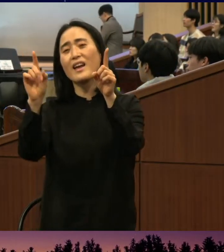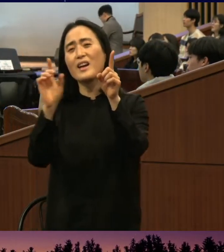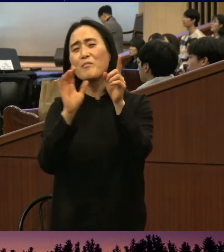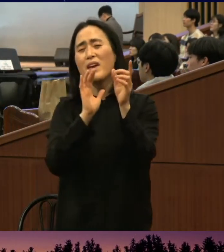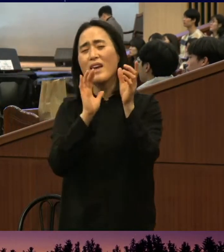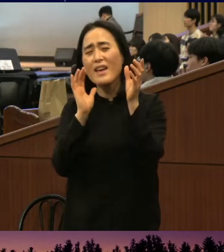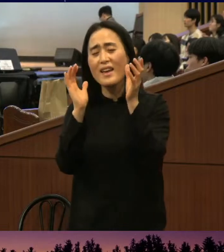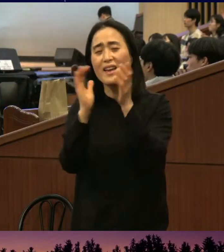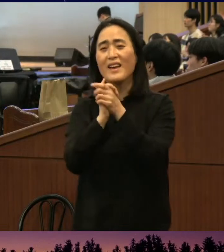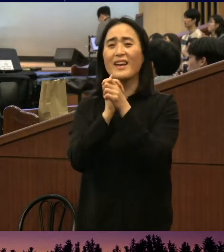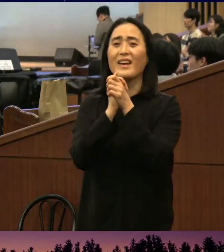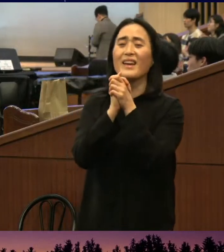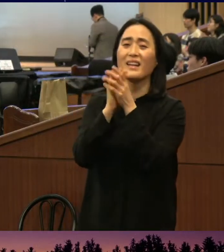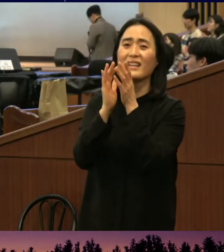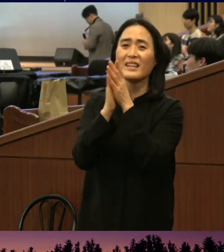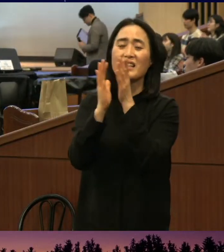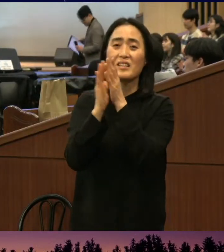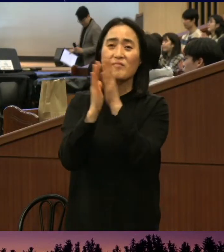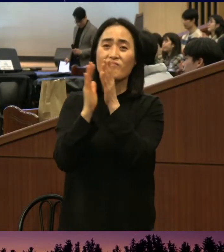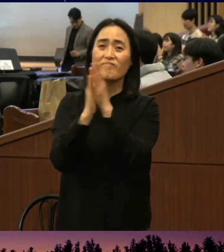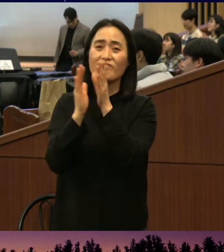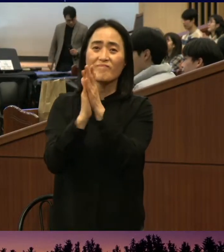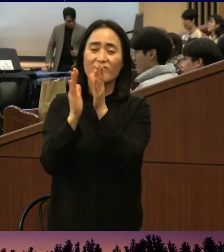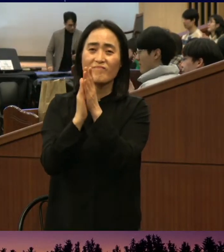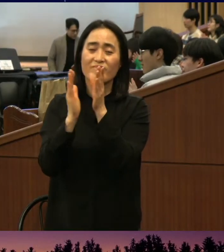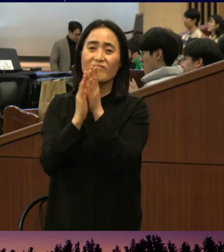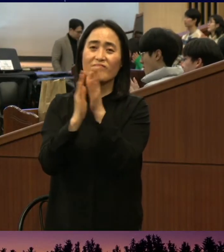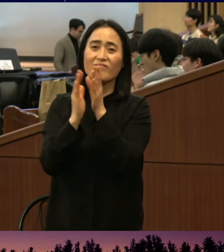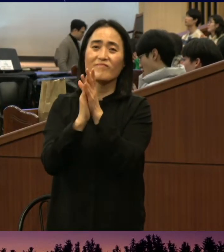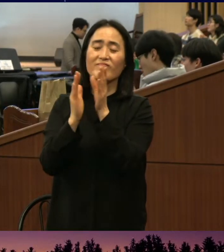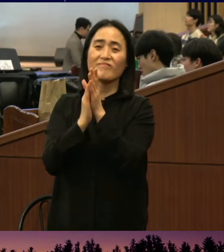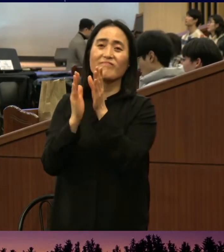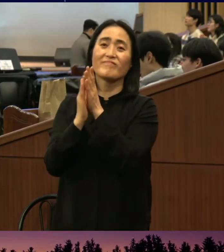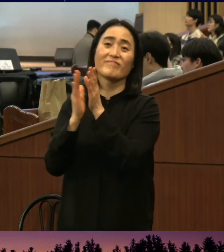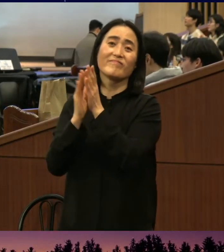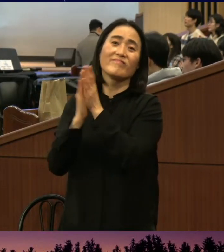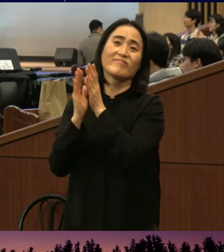아멘. 아멘. 감사합니다.